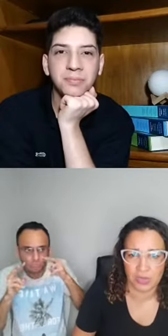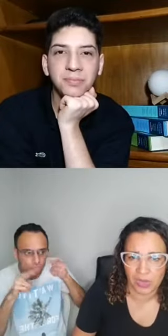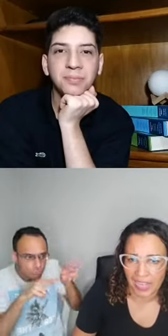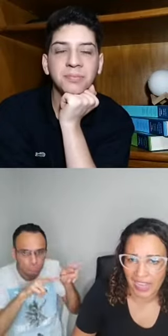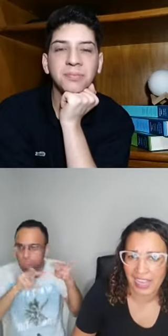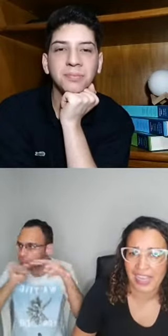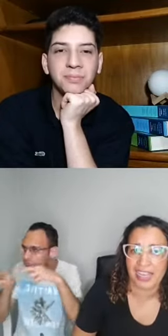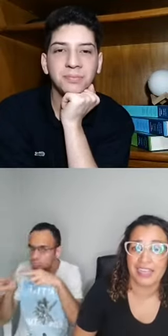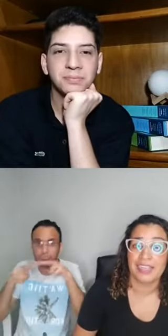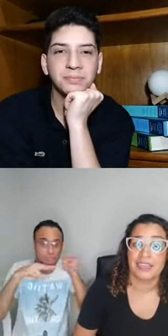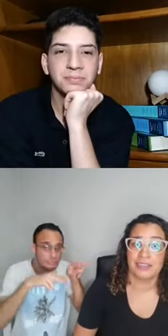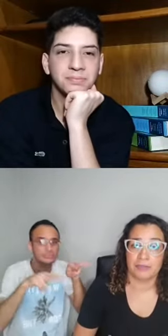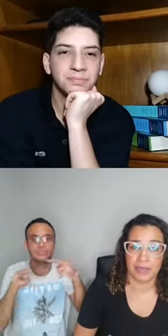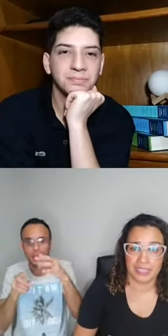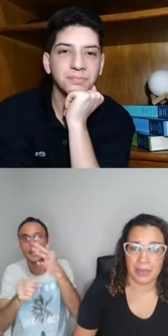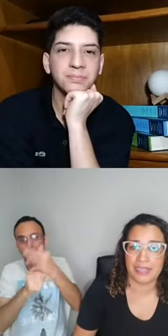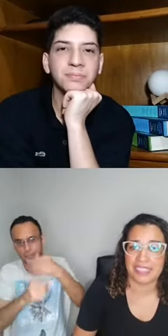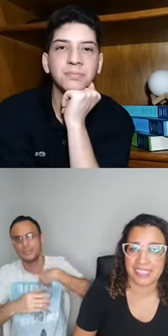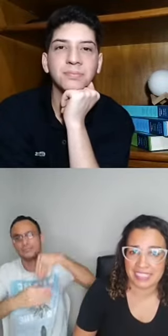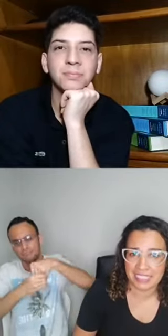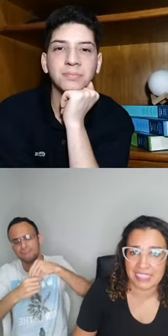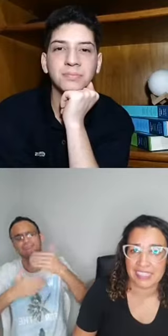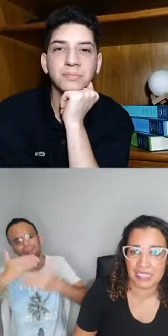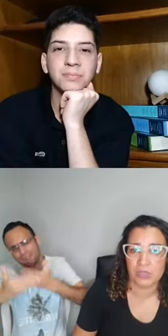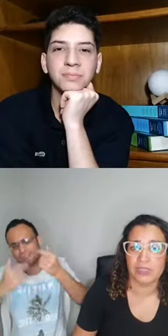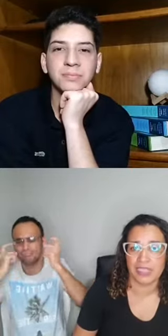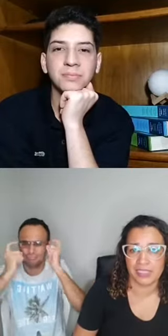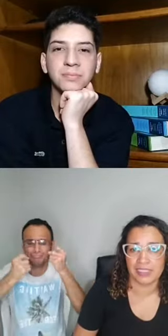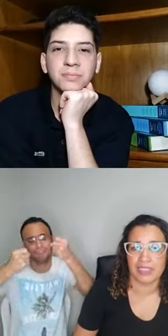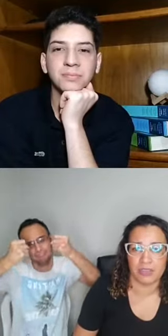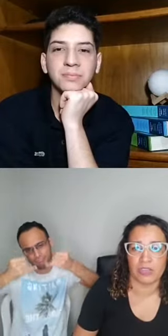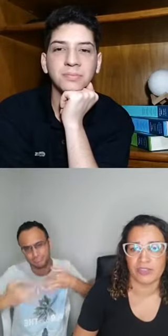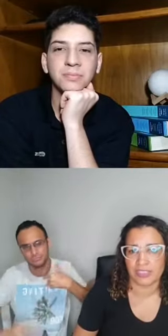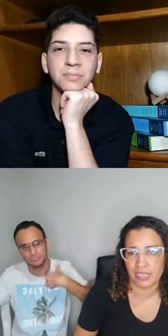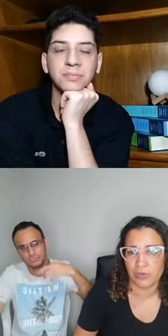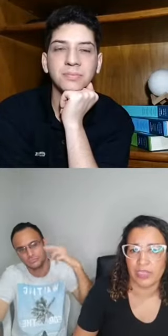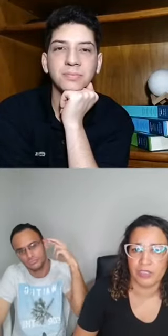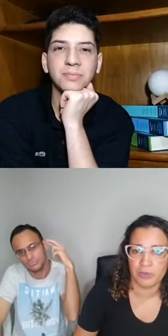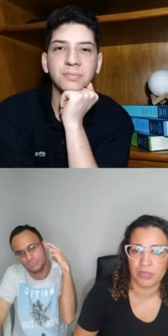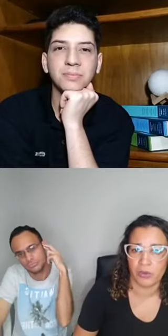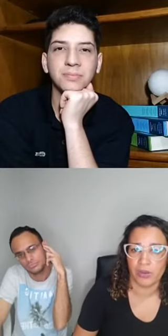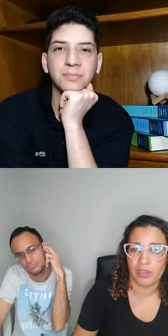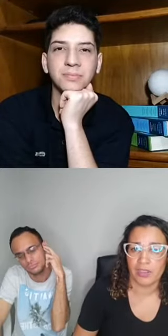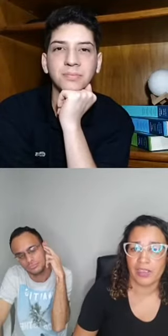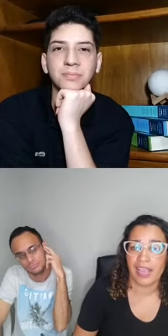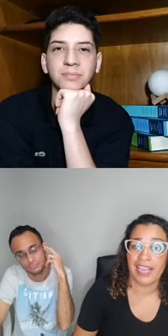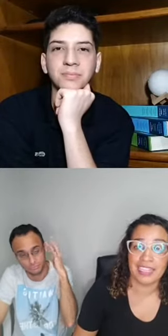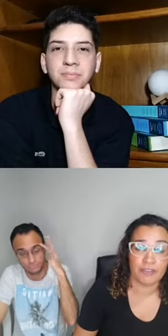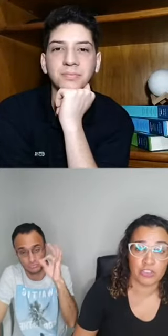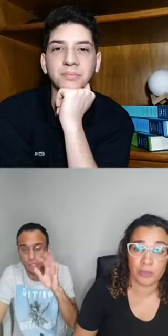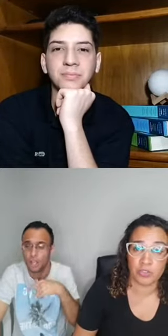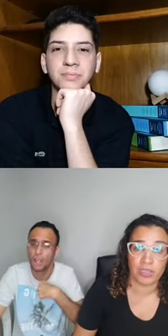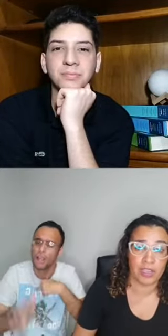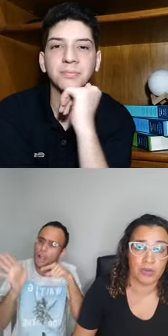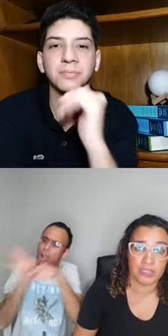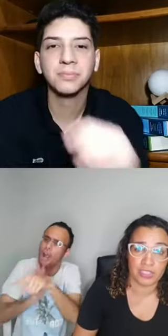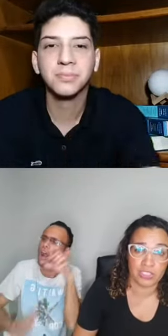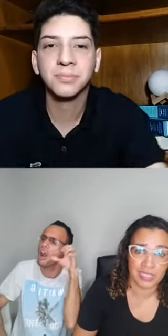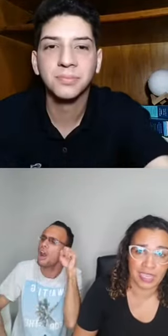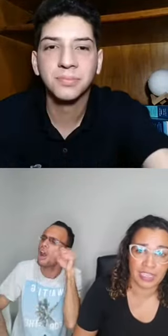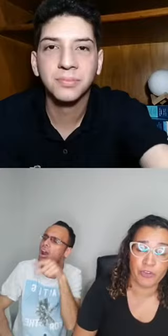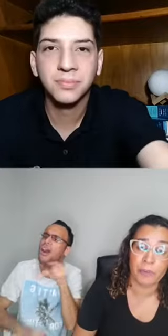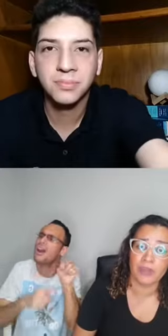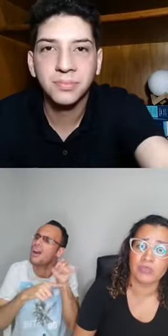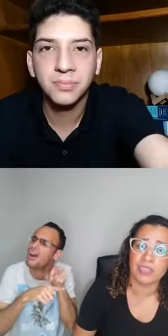em celular, prestar mais atenção, né? Igual teve essa reunião, explicou. Aí ele tá falando sobre isso. Eu não